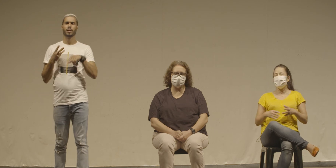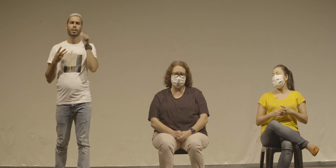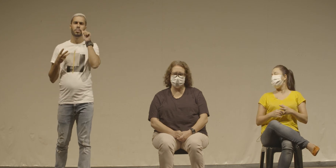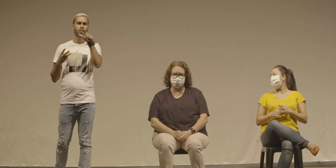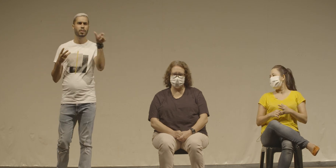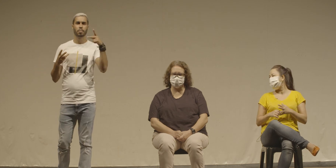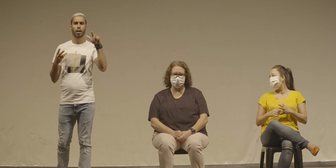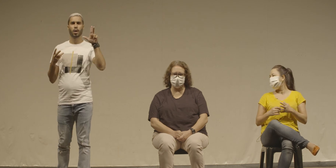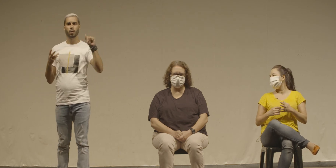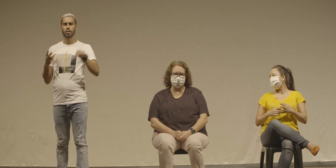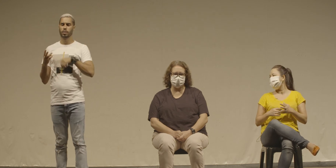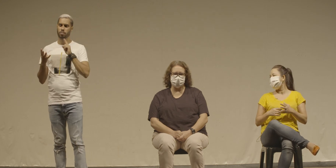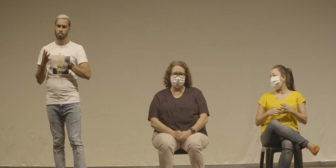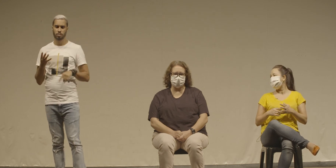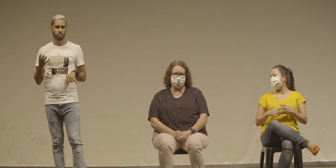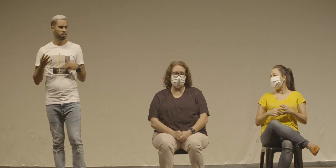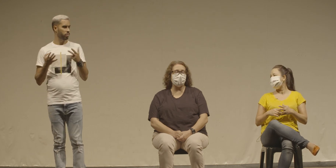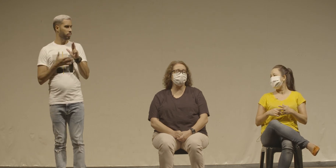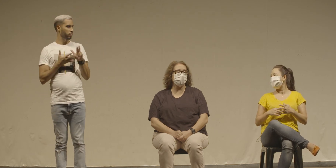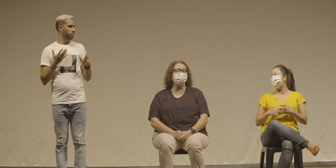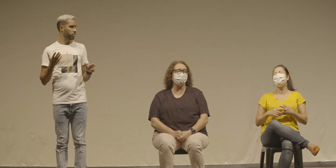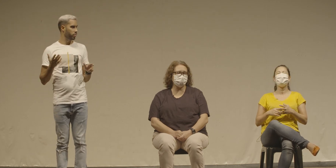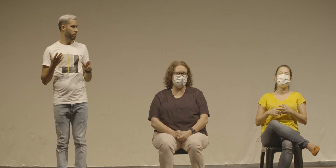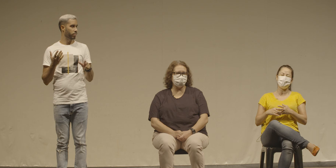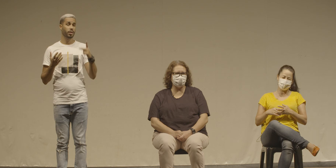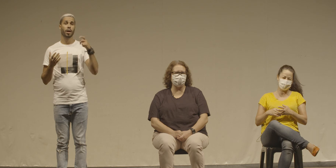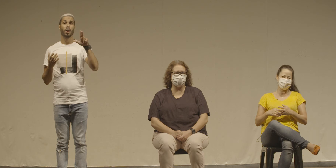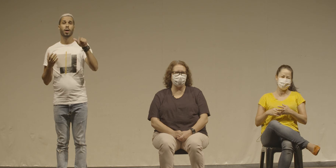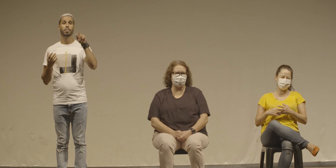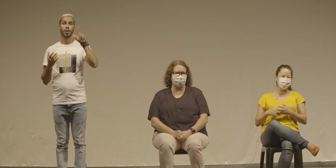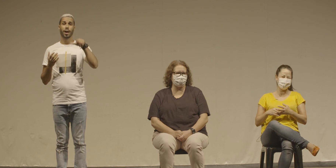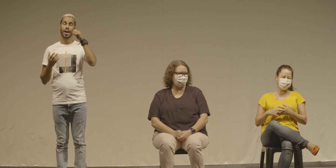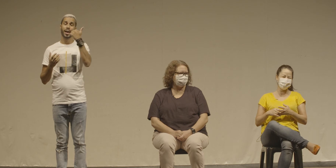Paula, né? A Paula. A gente fala que a Paula é assistente de produção.